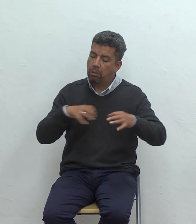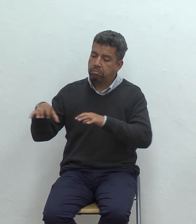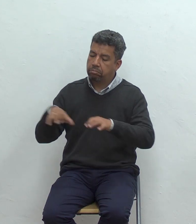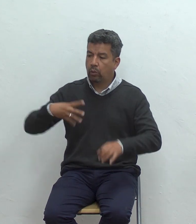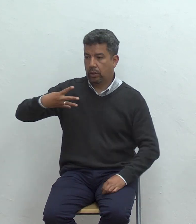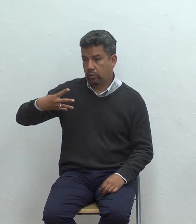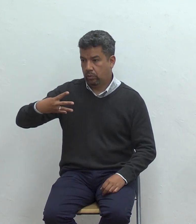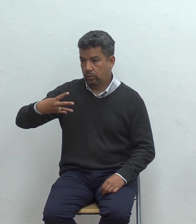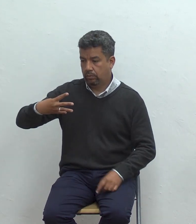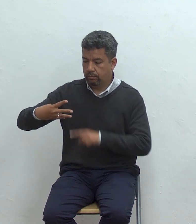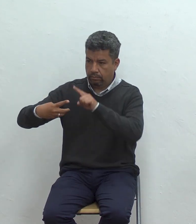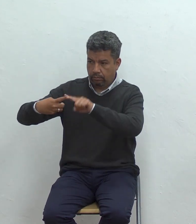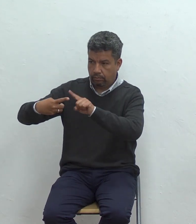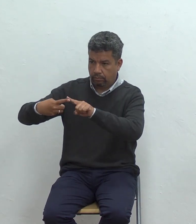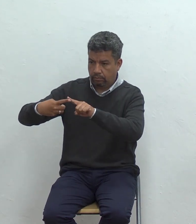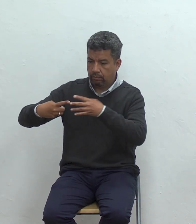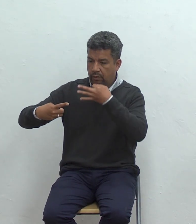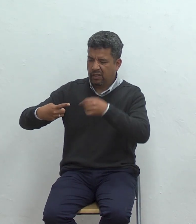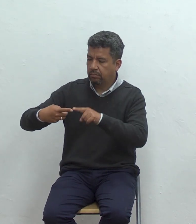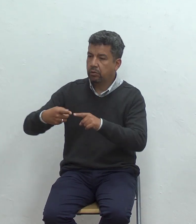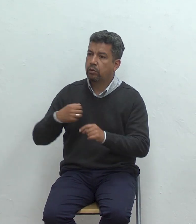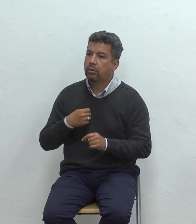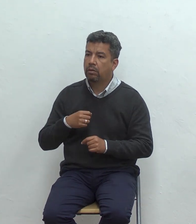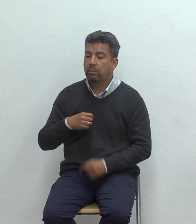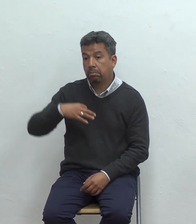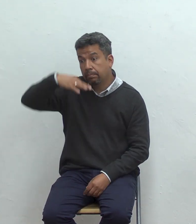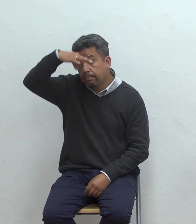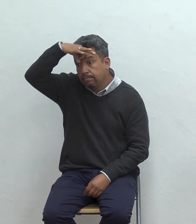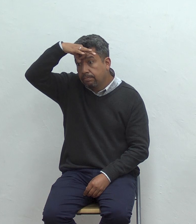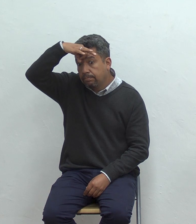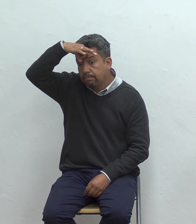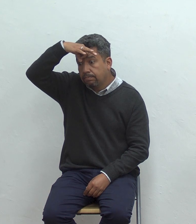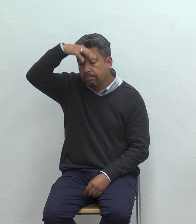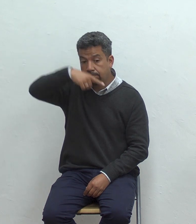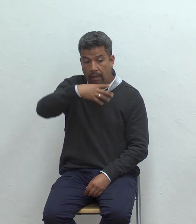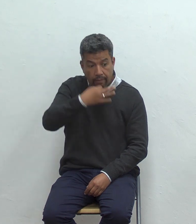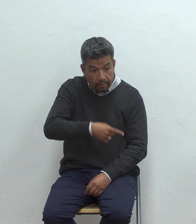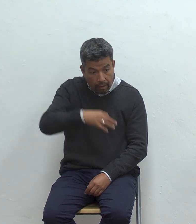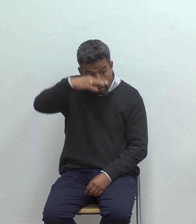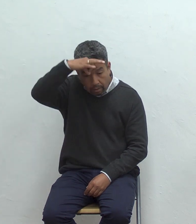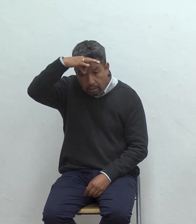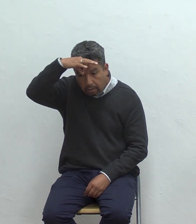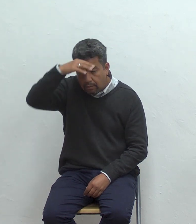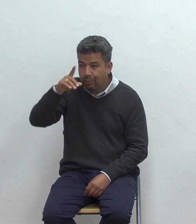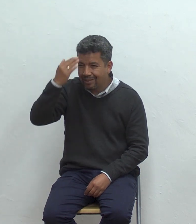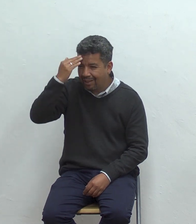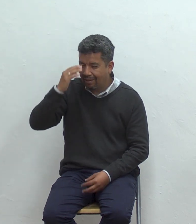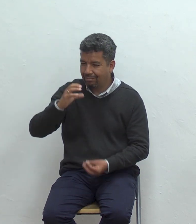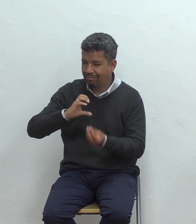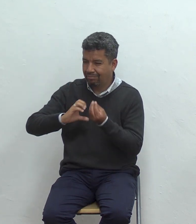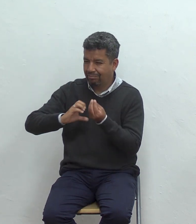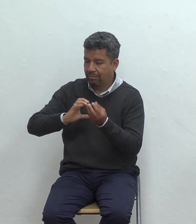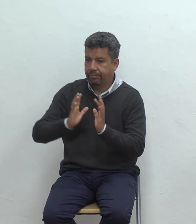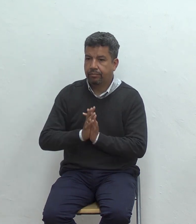actitudes. La primera actitud ante la verdad es que uno puede ser ignorante de la verdad. Usted sabe cómo son los medios, ¿no?